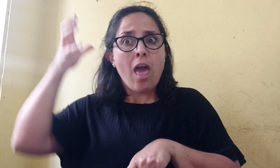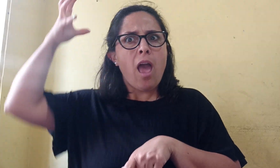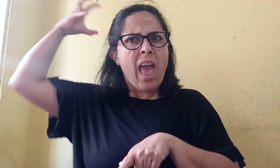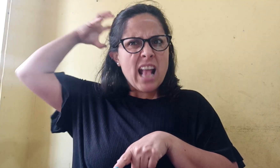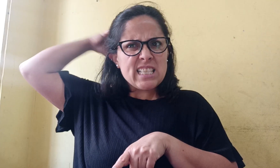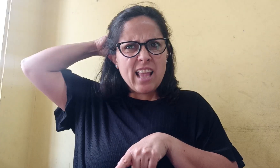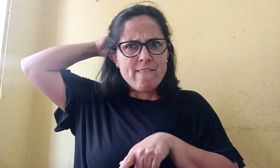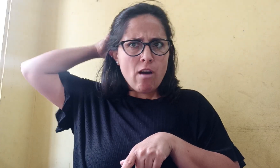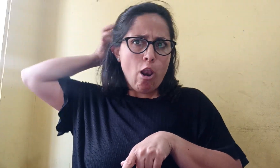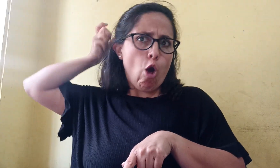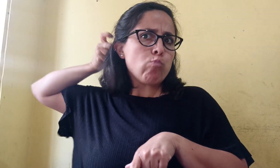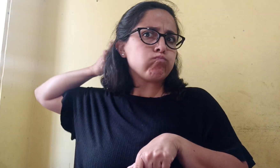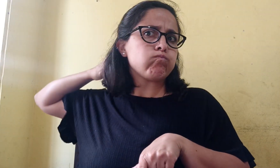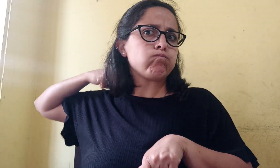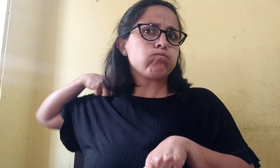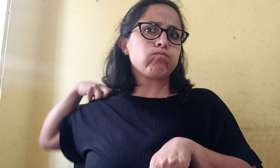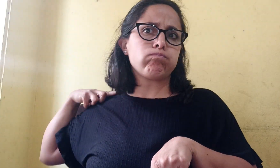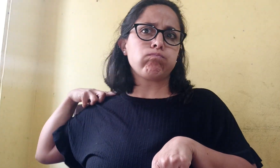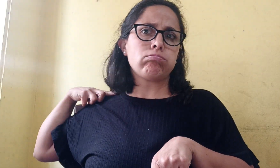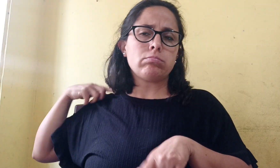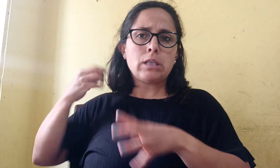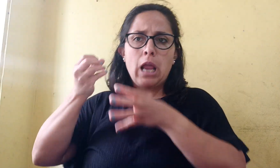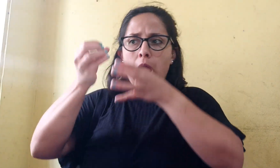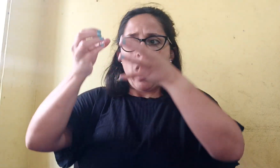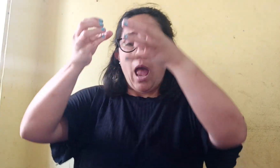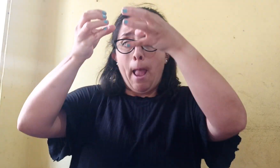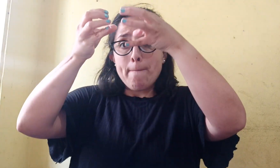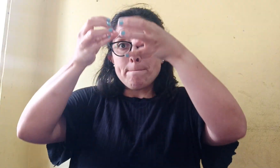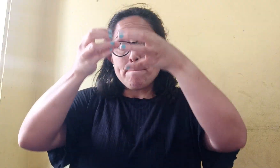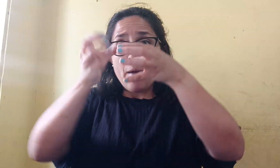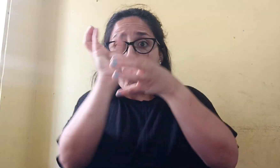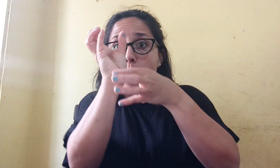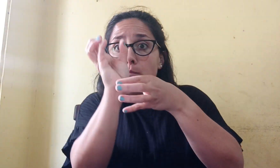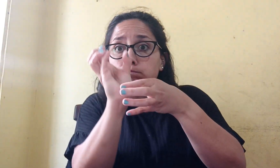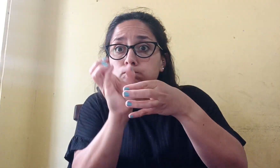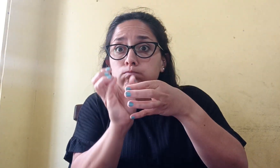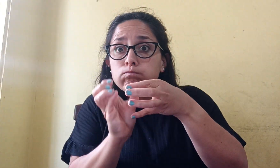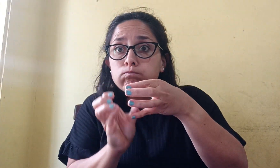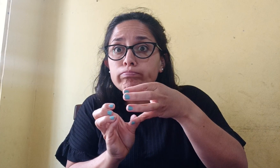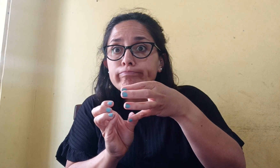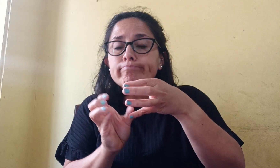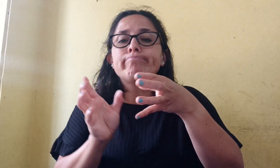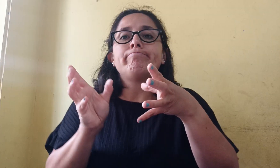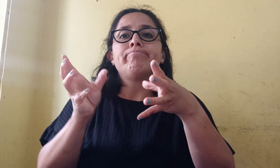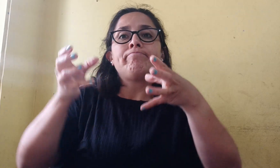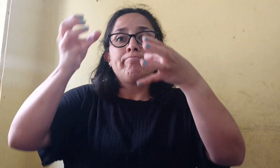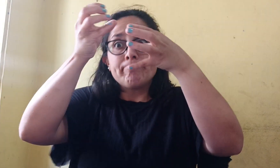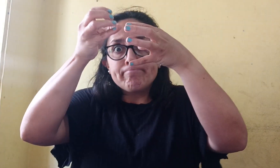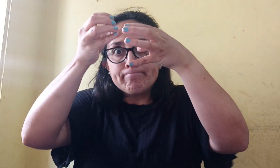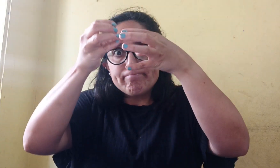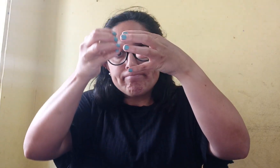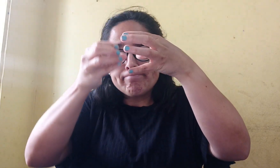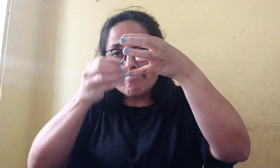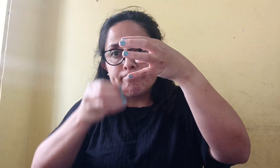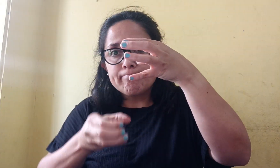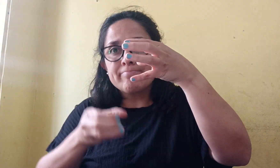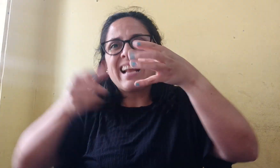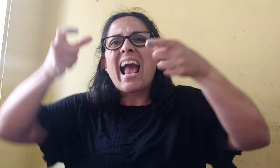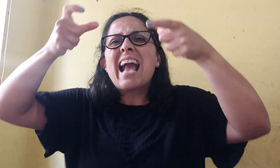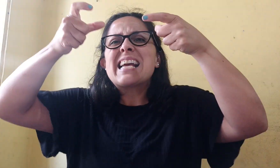hacia la periferia, o sea, va por adentro de la médula, ¿sí? por adentro del canal raquídeo, o sea, en un tubo